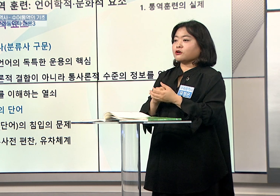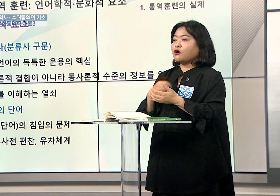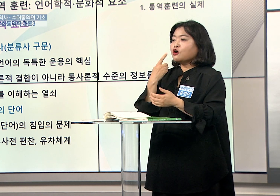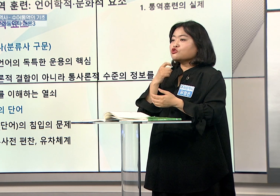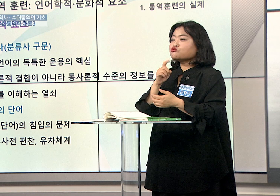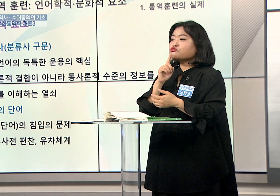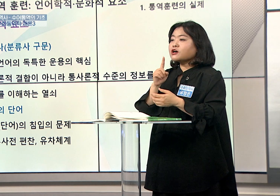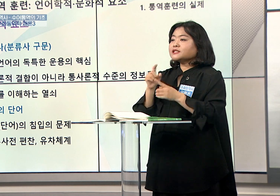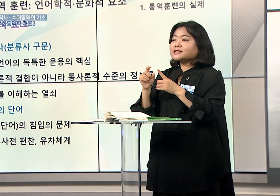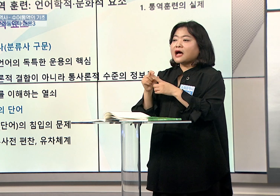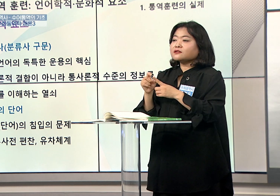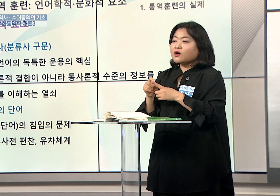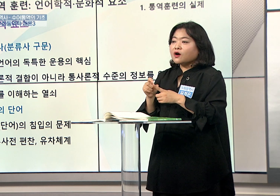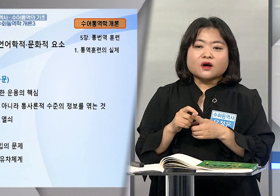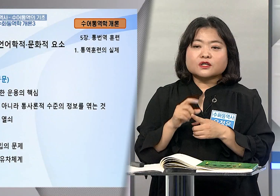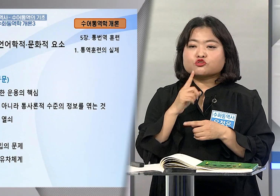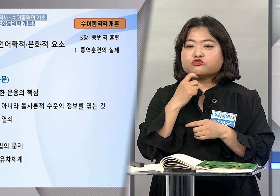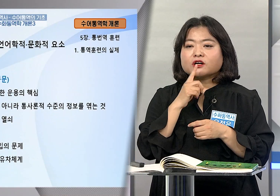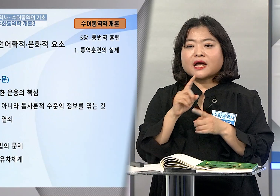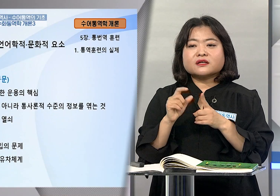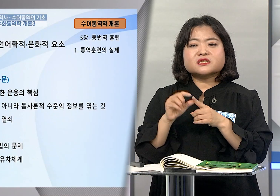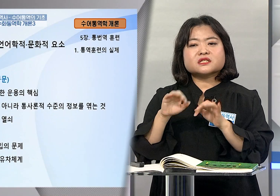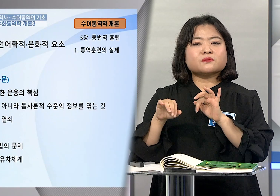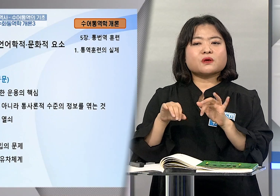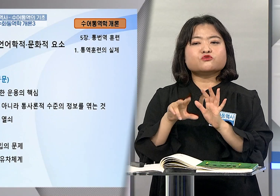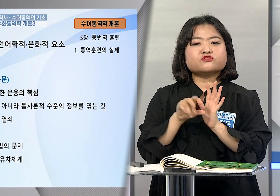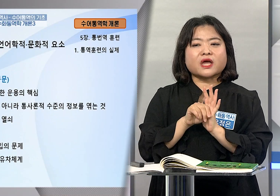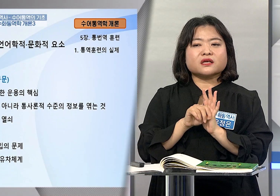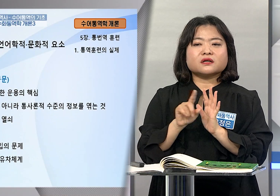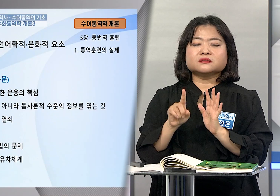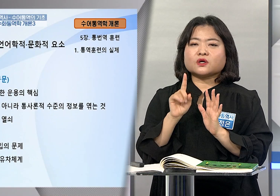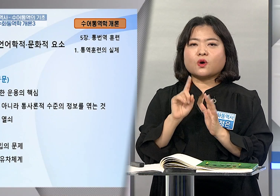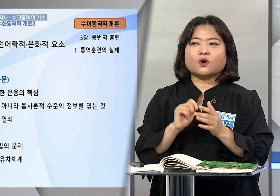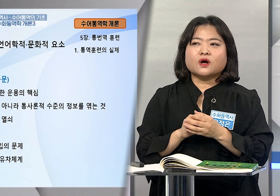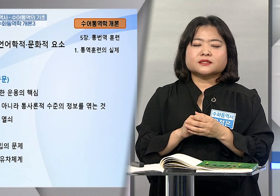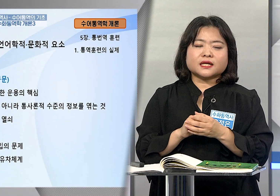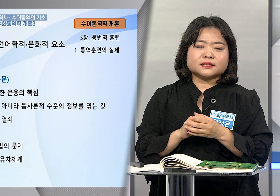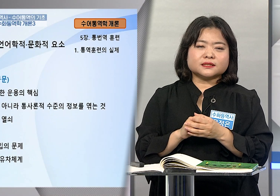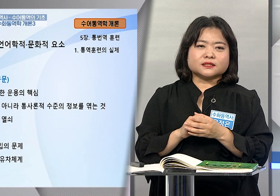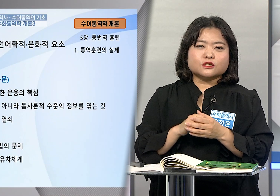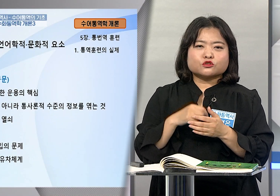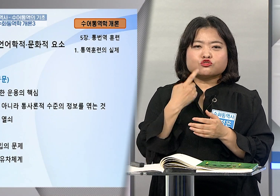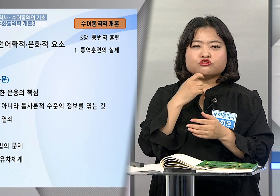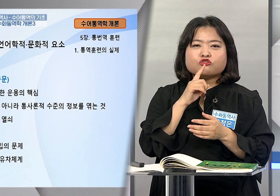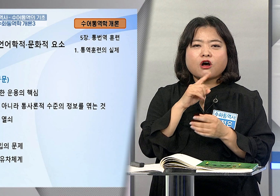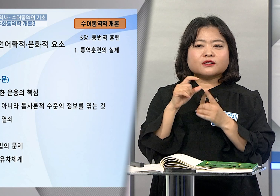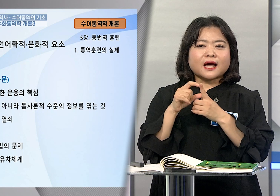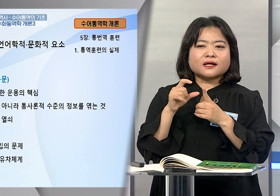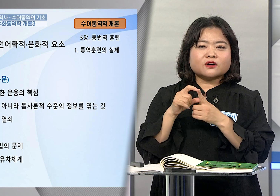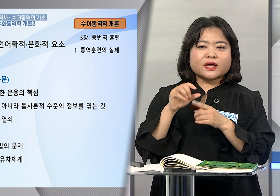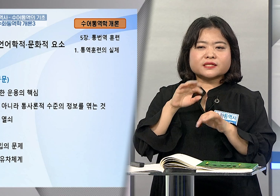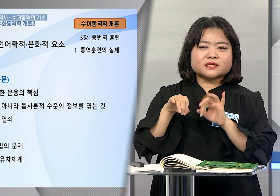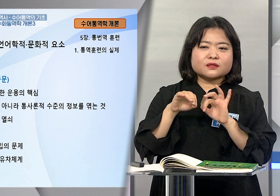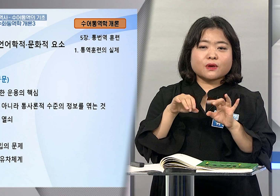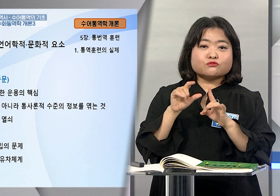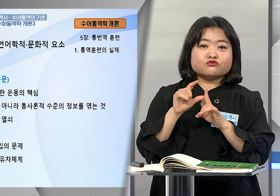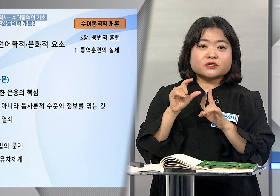넘어가고요. 구어의 단어, 구어 단어의 침입의 문제. 이거는요. 사실 구어 단어의 침입의